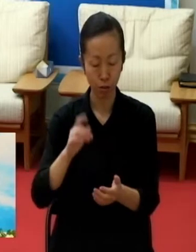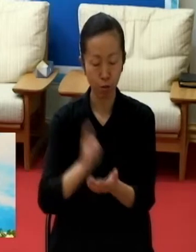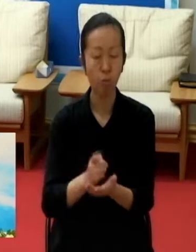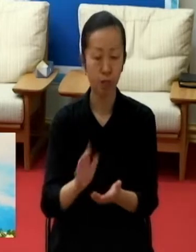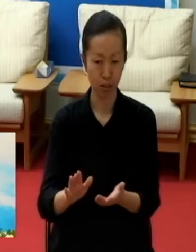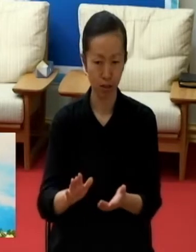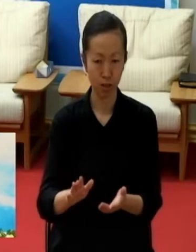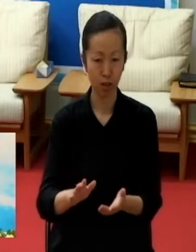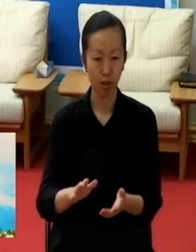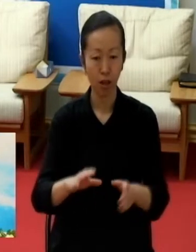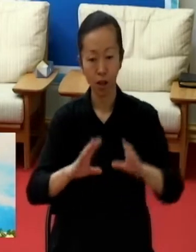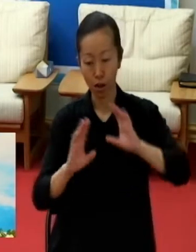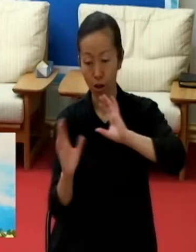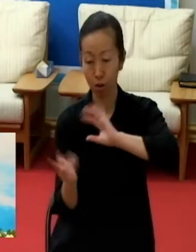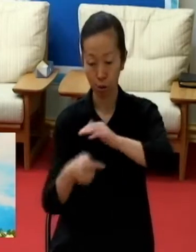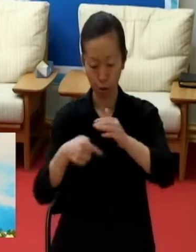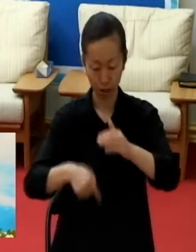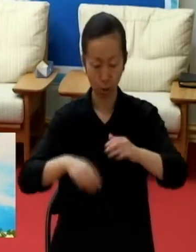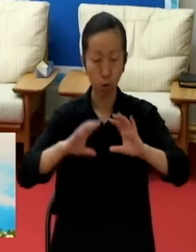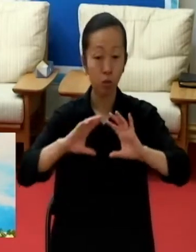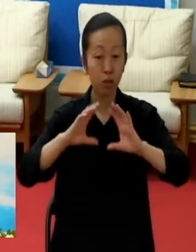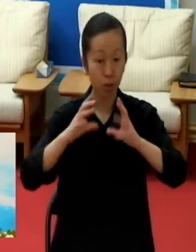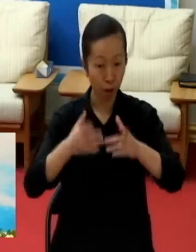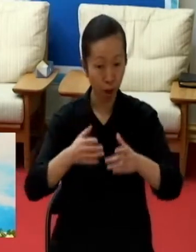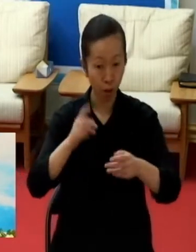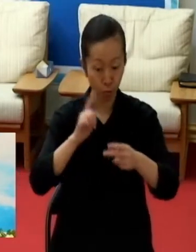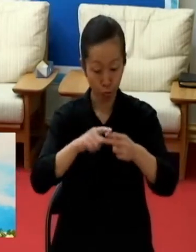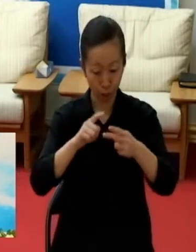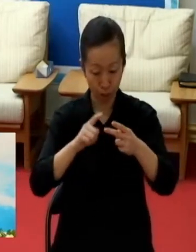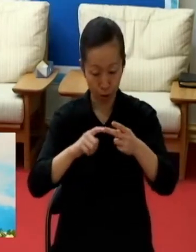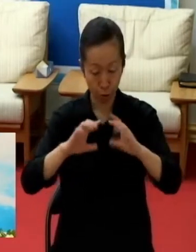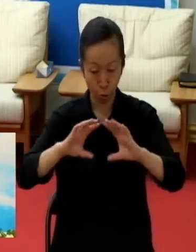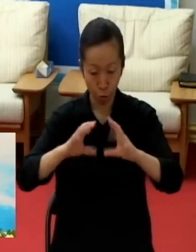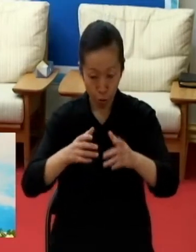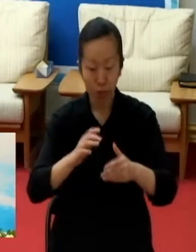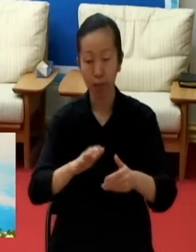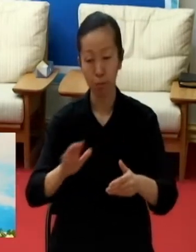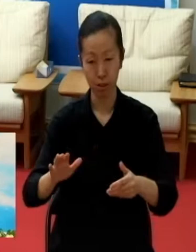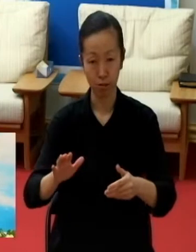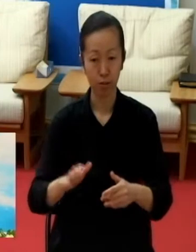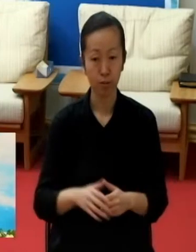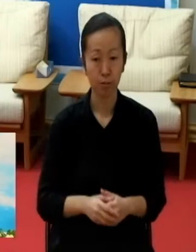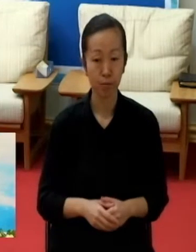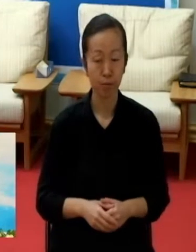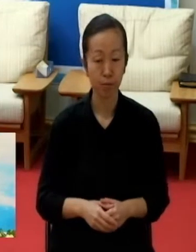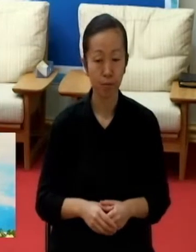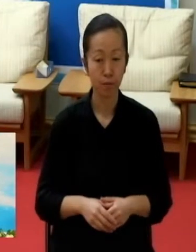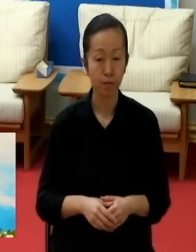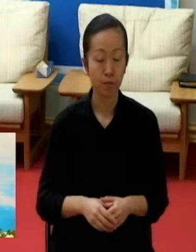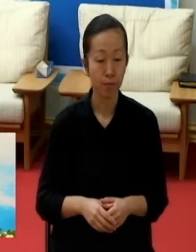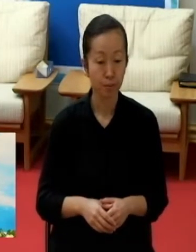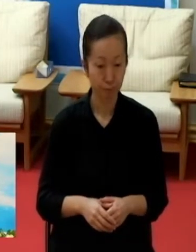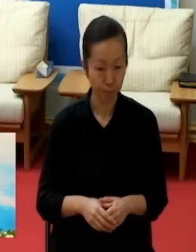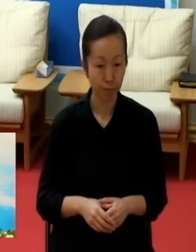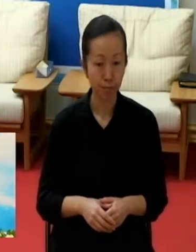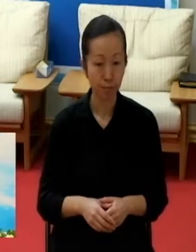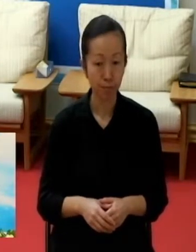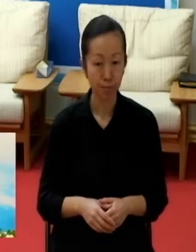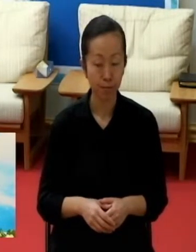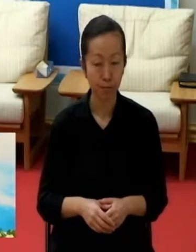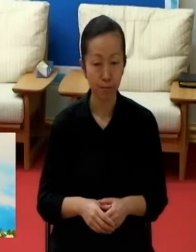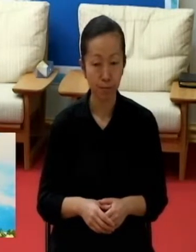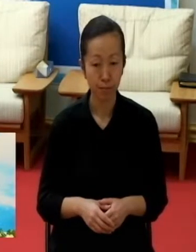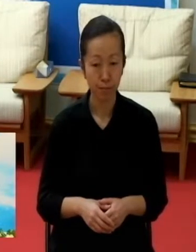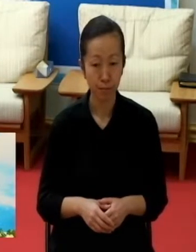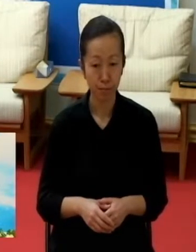나라가 있잖아요. この世の中の国では2つの国があるんです。 고린도후서 4장 4절에 5절 보면 세상 나라, 세상